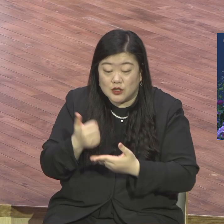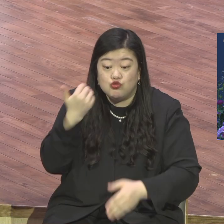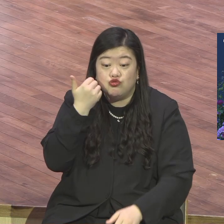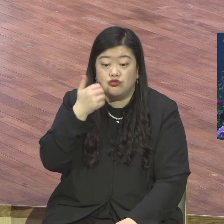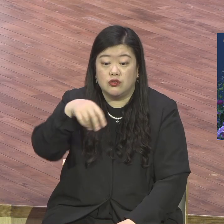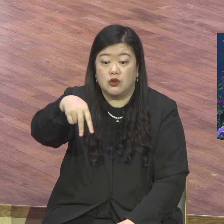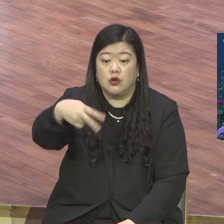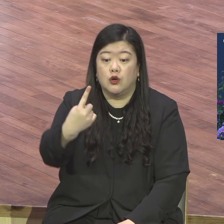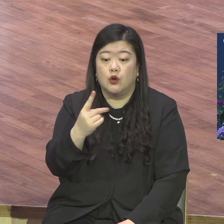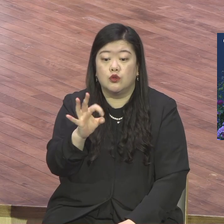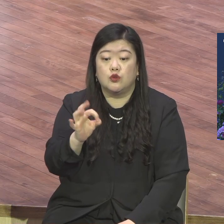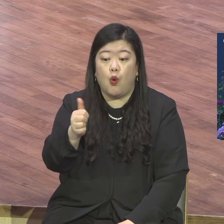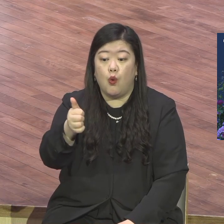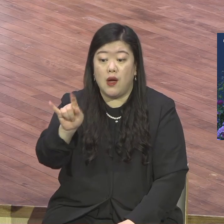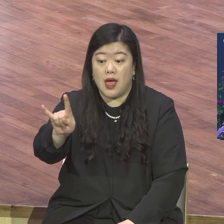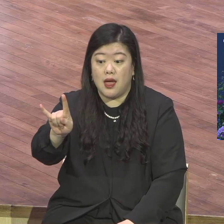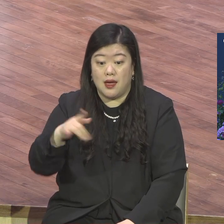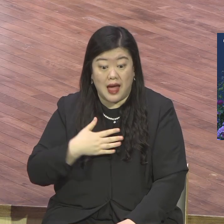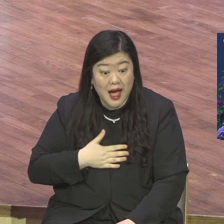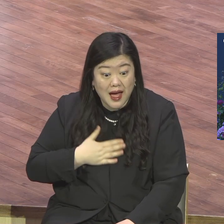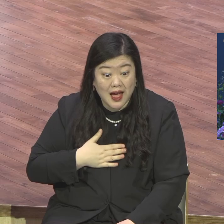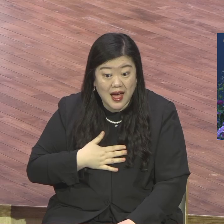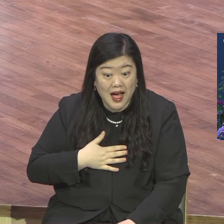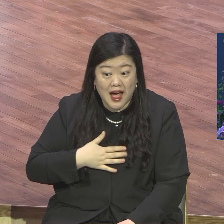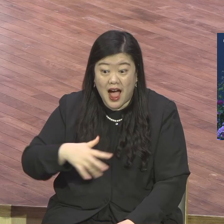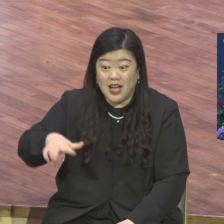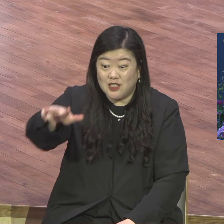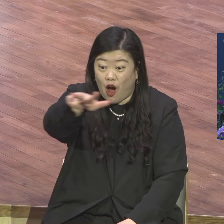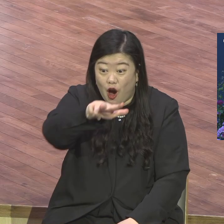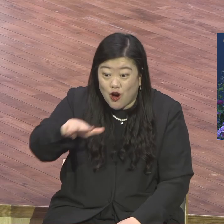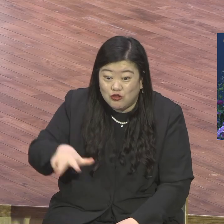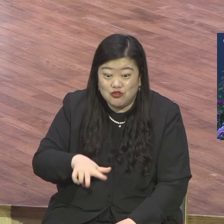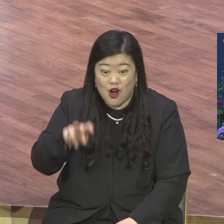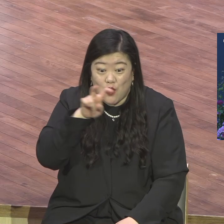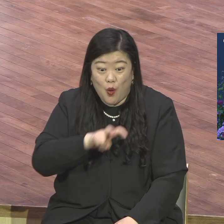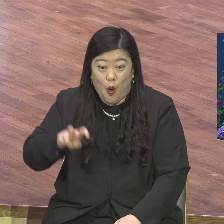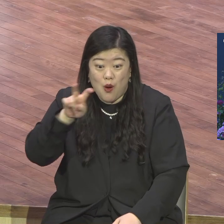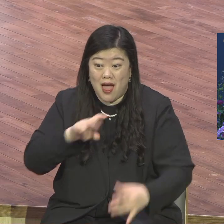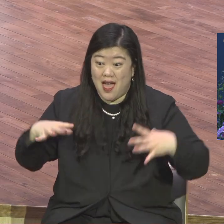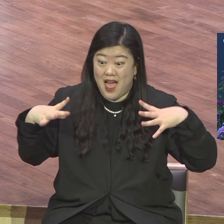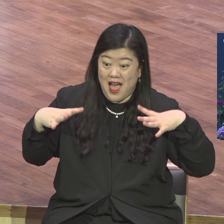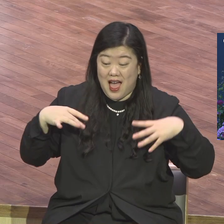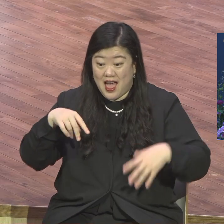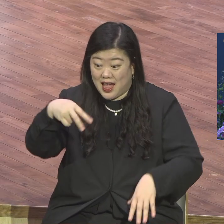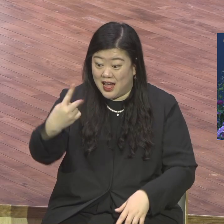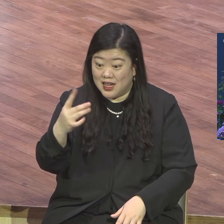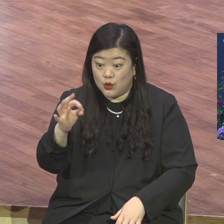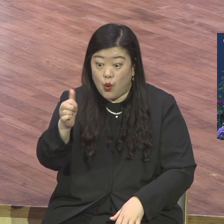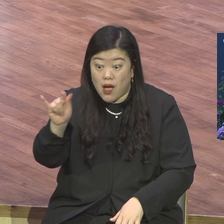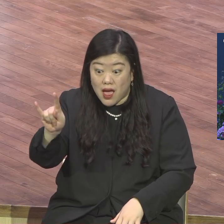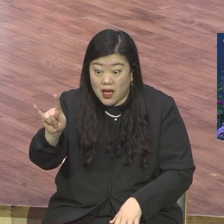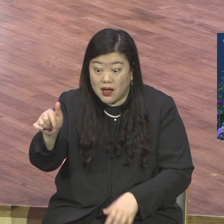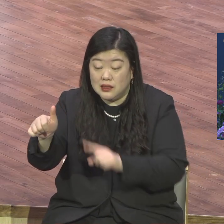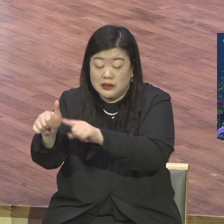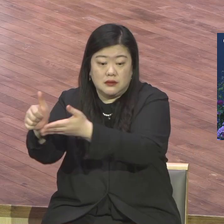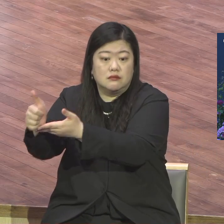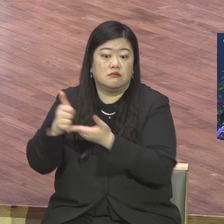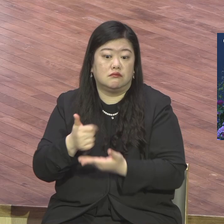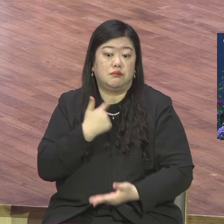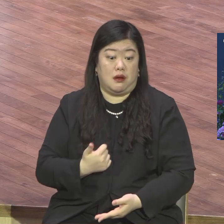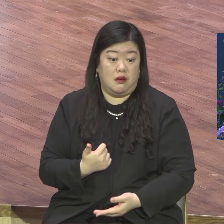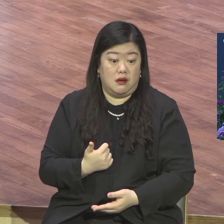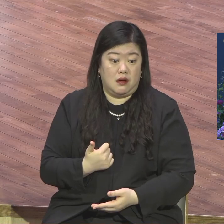당의 서기 장로님 중심으로 팀이 구성이 돼가지고 누구나 감동을 할 수 있는 음악회를 열는 열자고